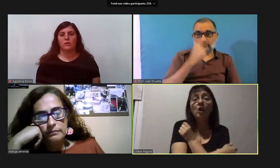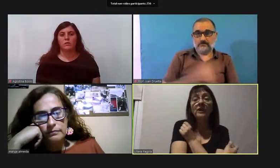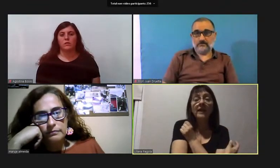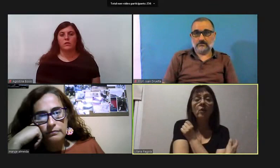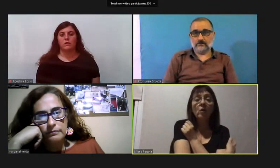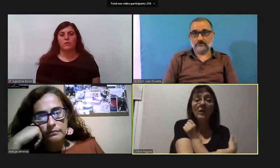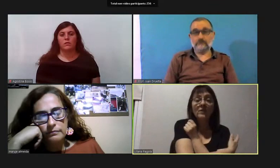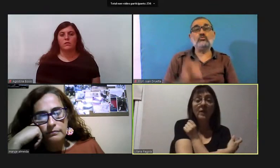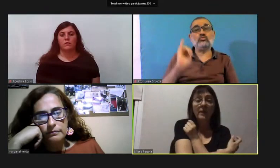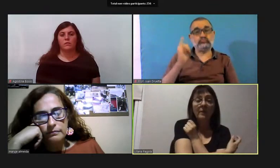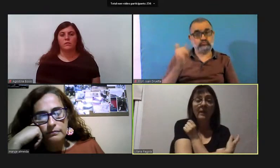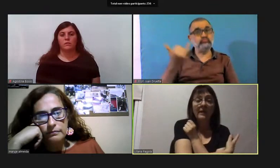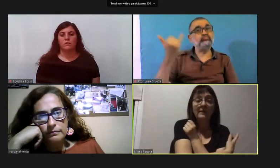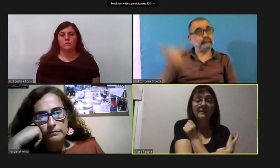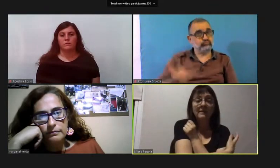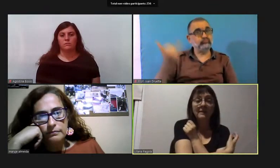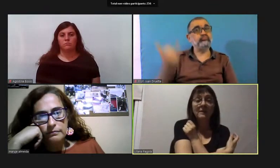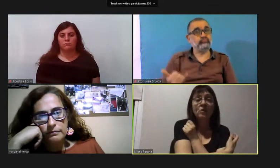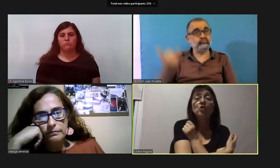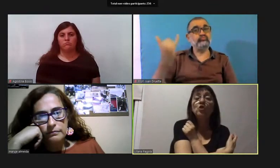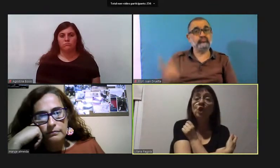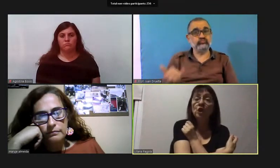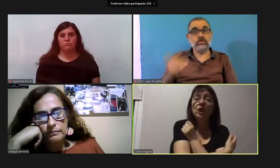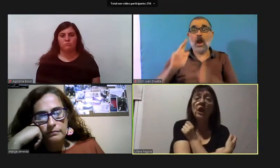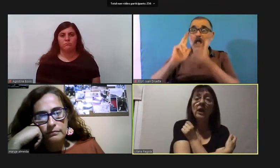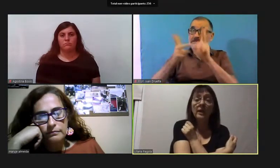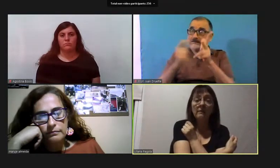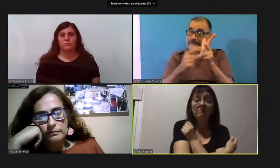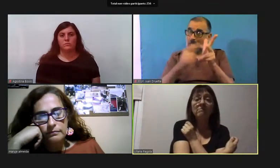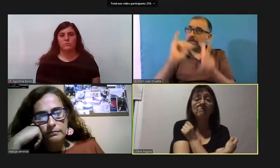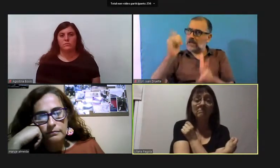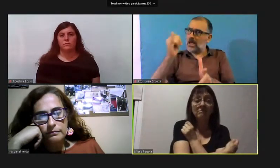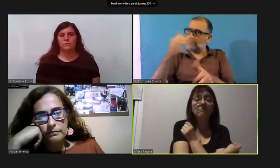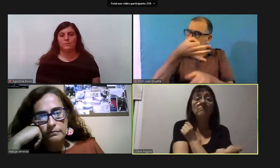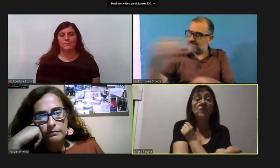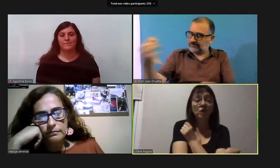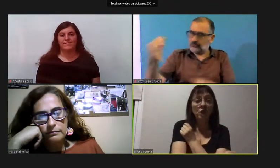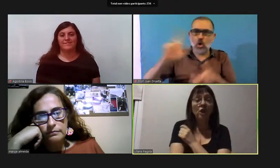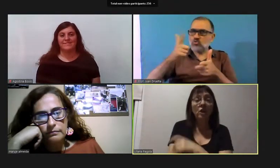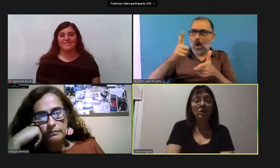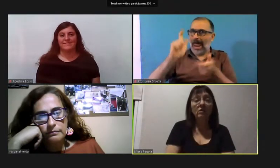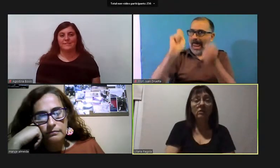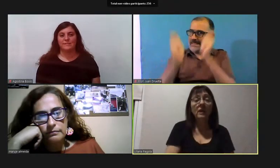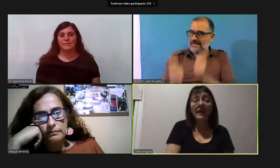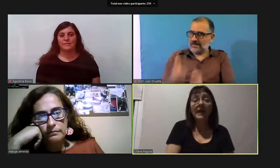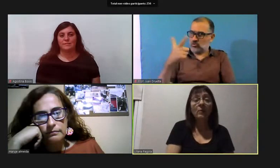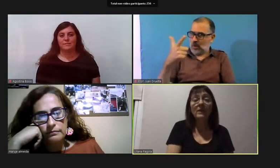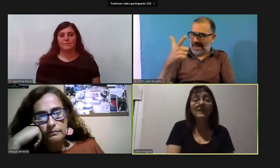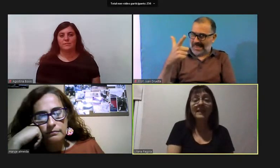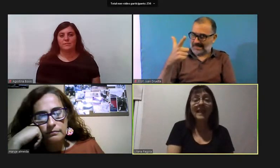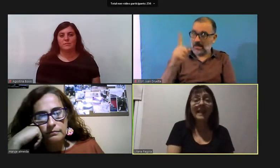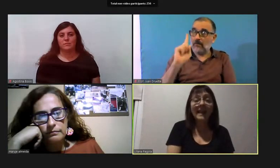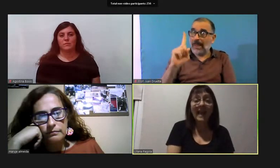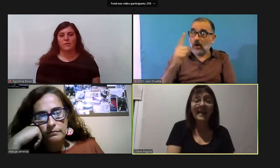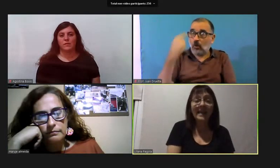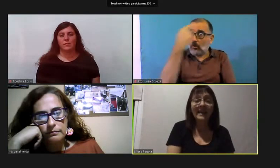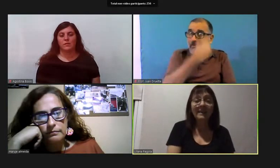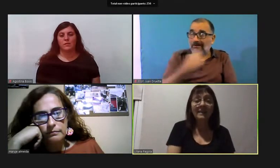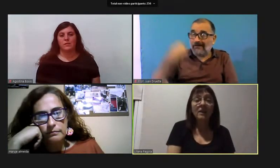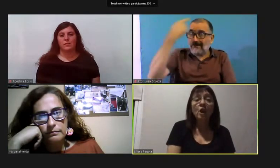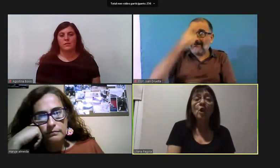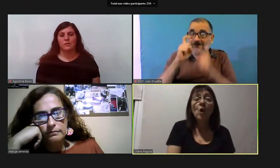señas no tiene conjugaciones verbales. Sí tiene. Sí. En la lengua de señas